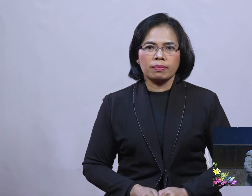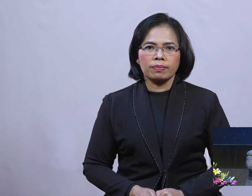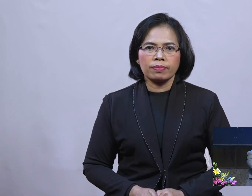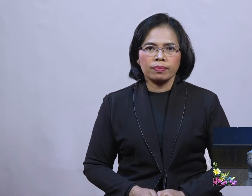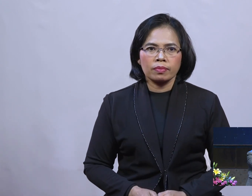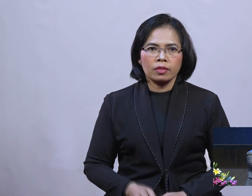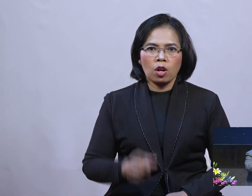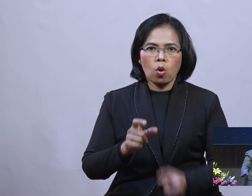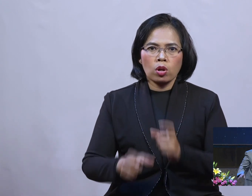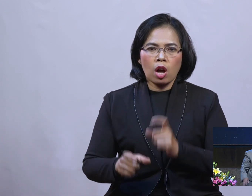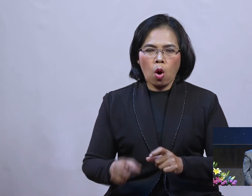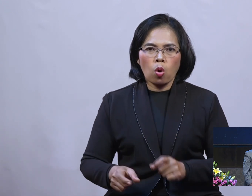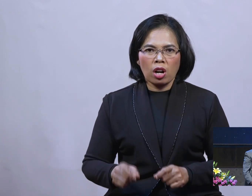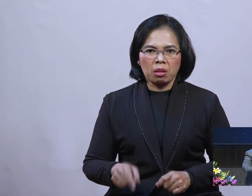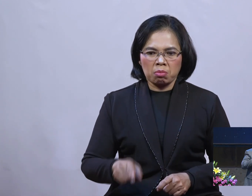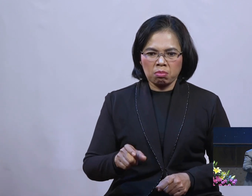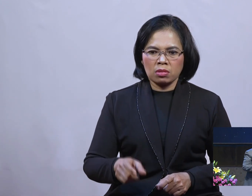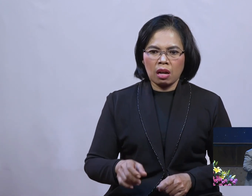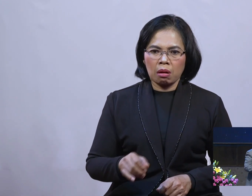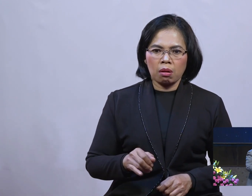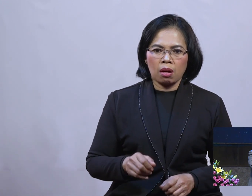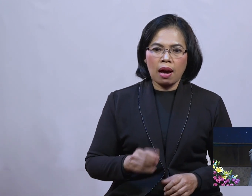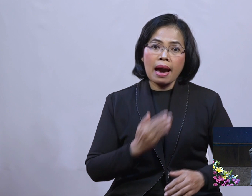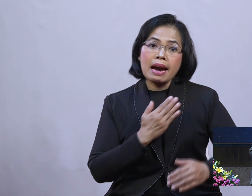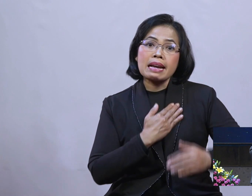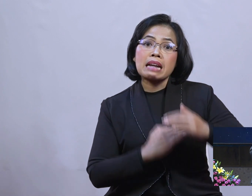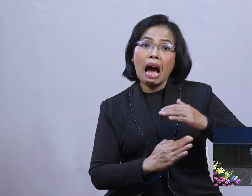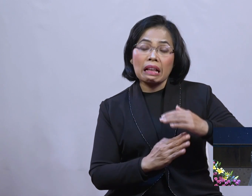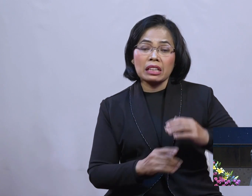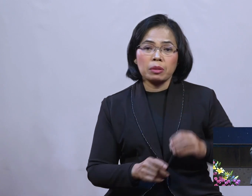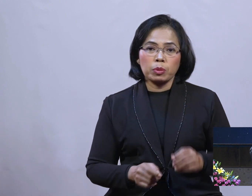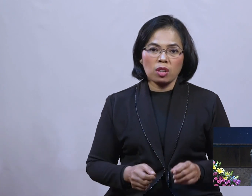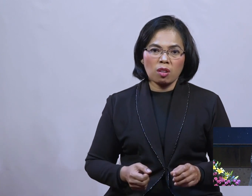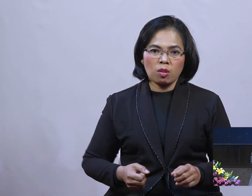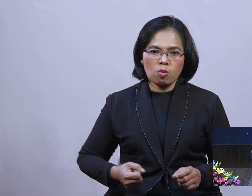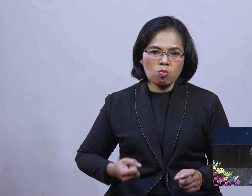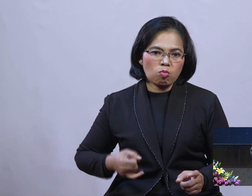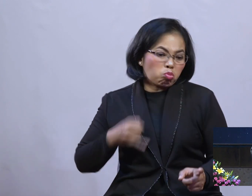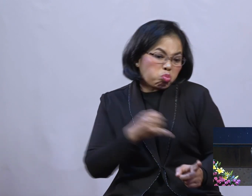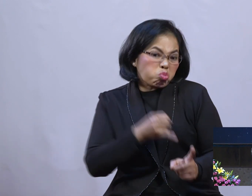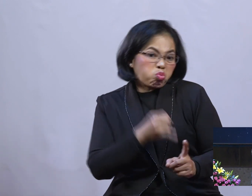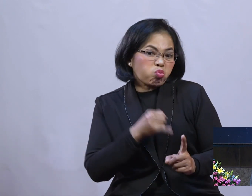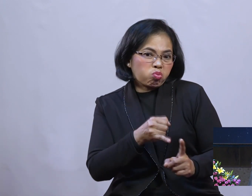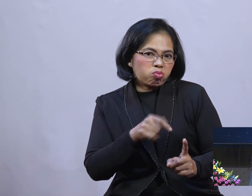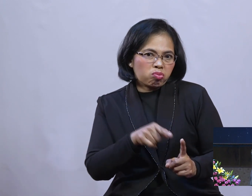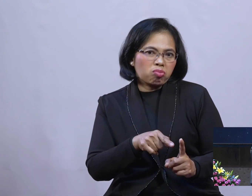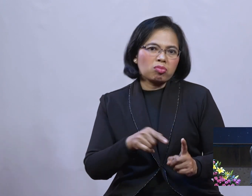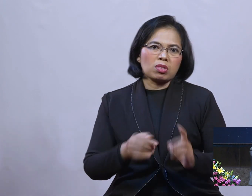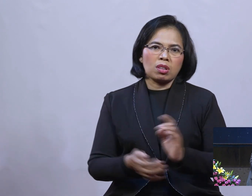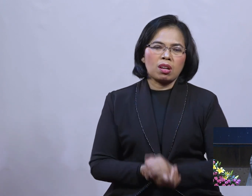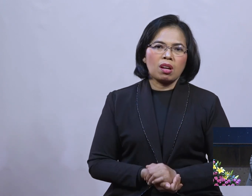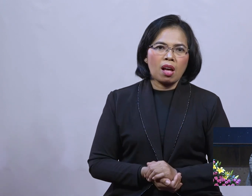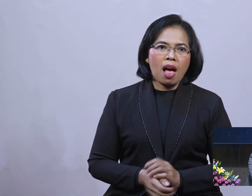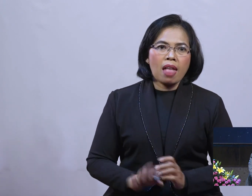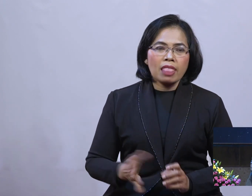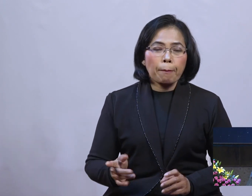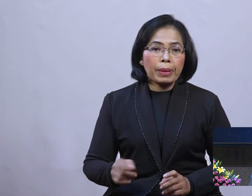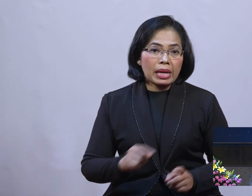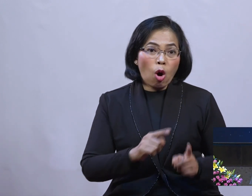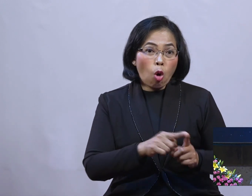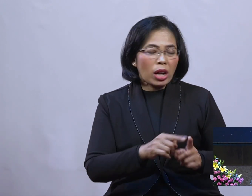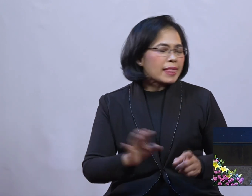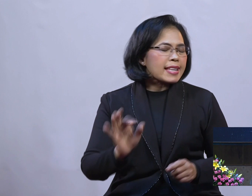bahkan bisa dijahati bisa ditusuk dari belakang Tapi orang yang merendahkan diri tidak mungkin akan selama-lamanya